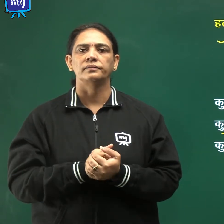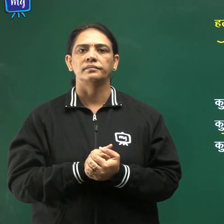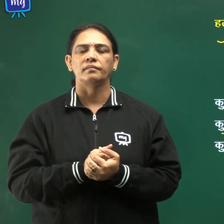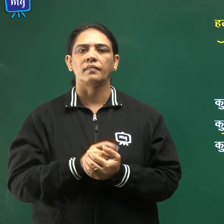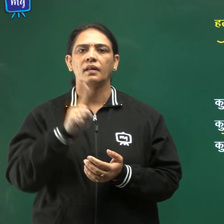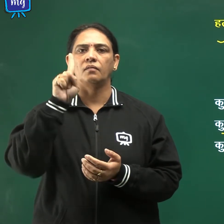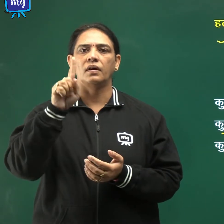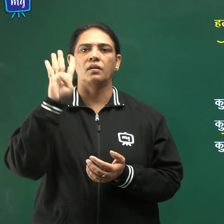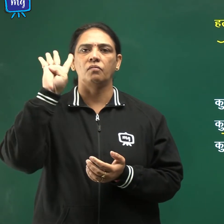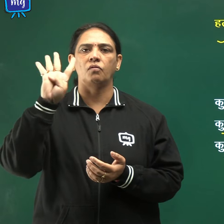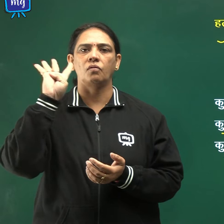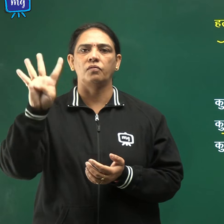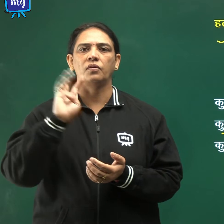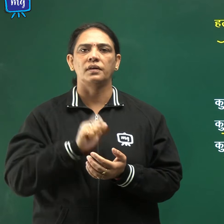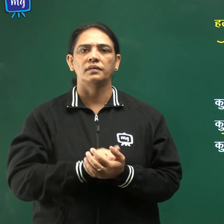को 144